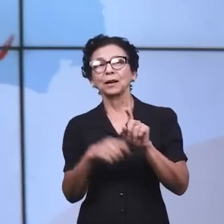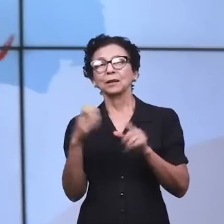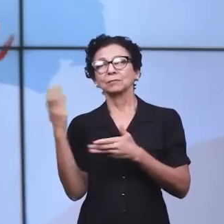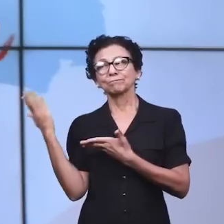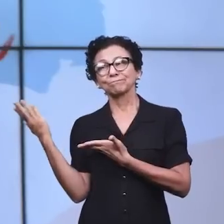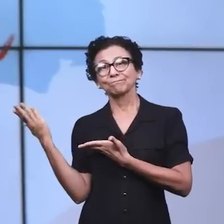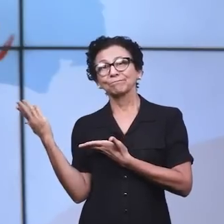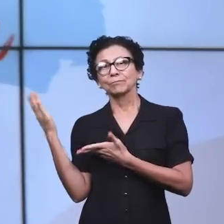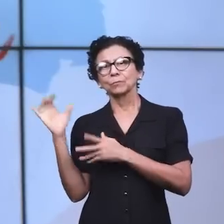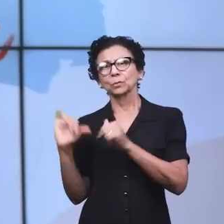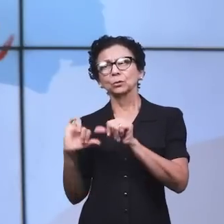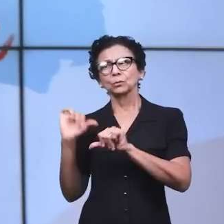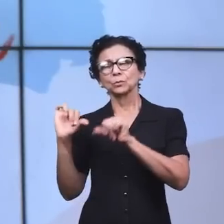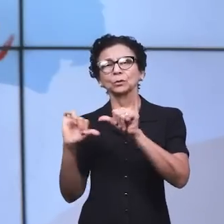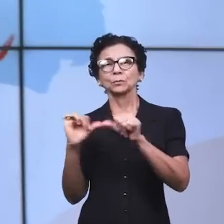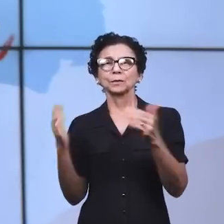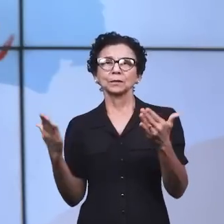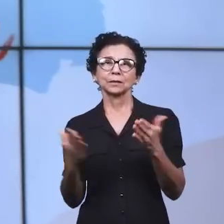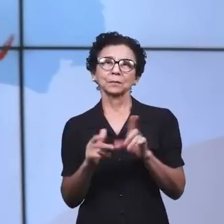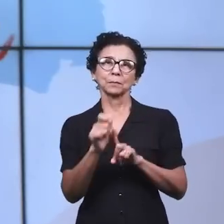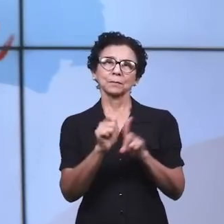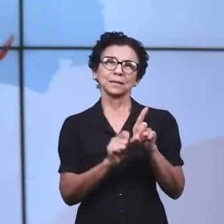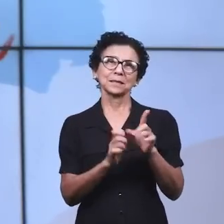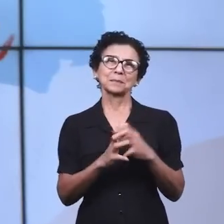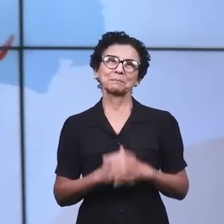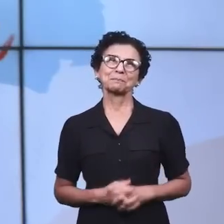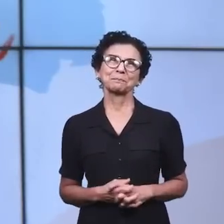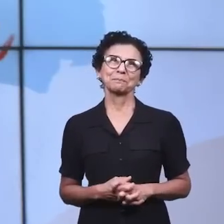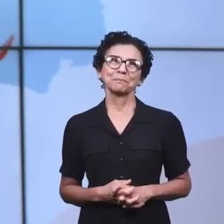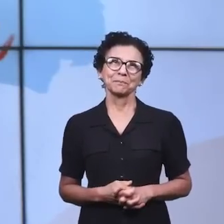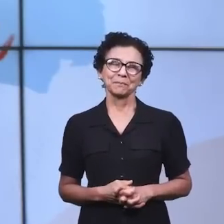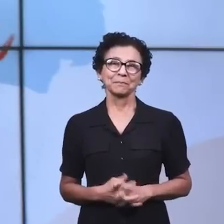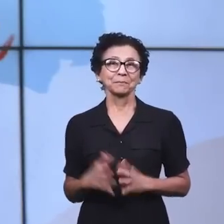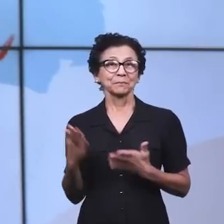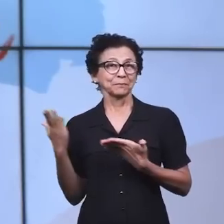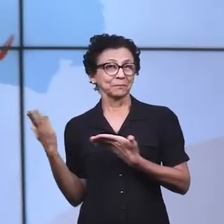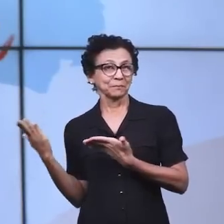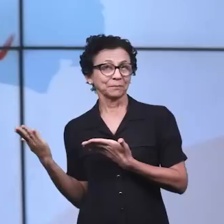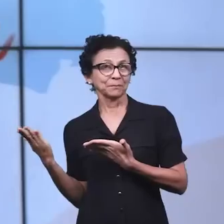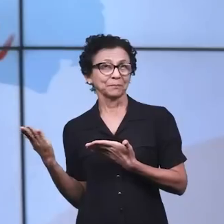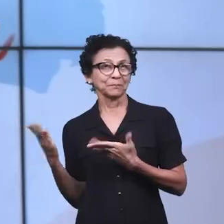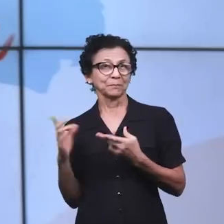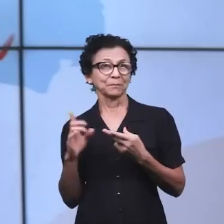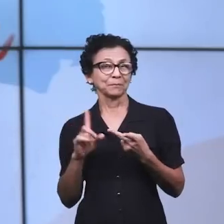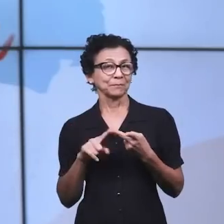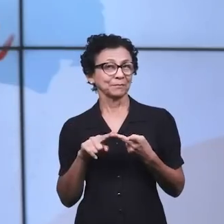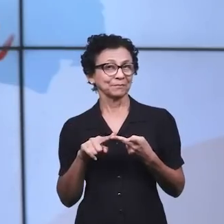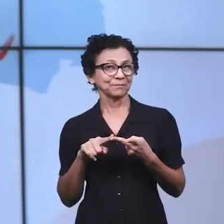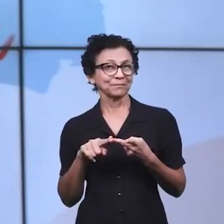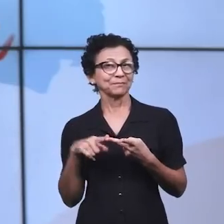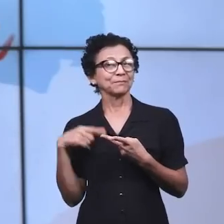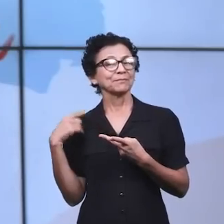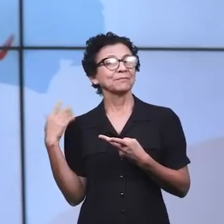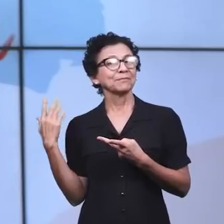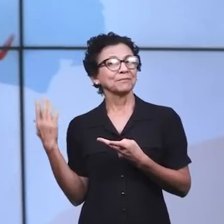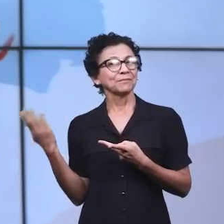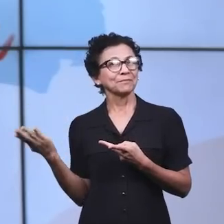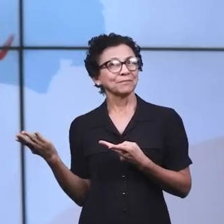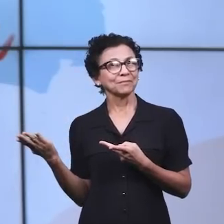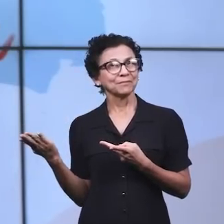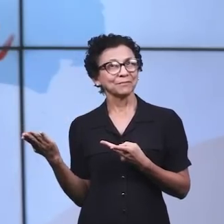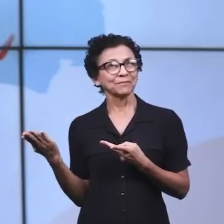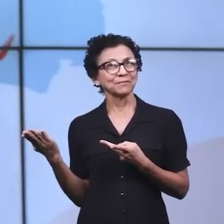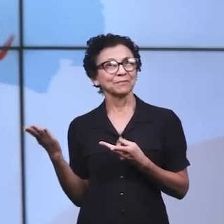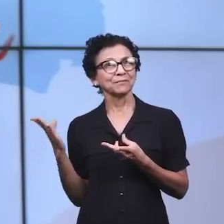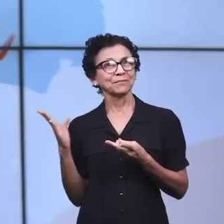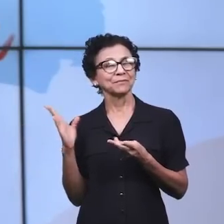sinal de mês. Então, ó, sinal de mês, nunca, né? Bem rapidinho,